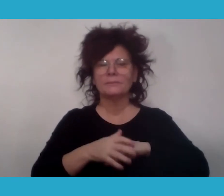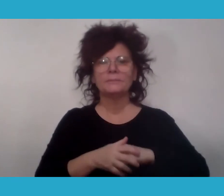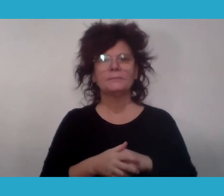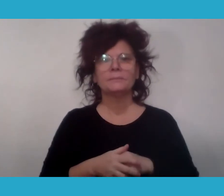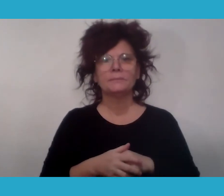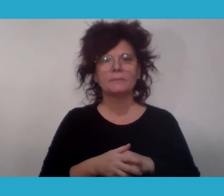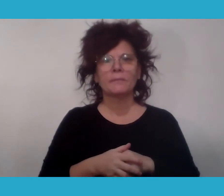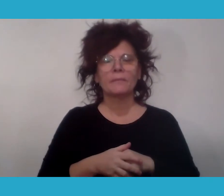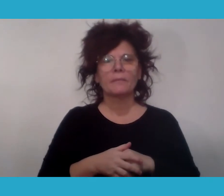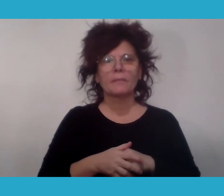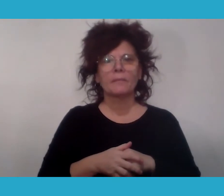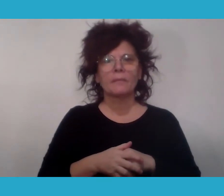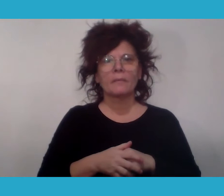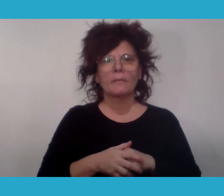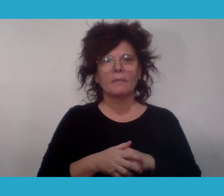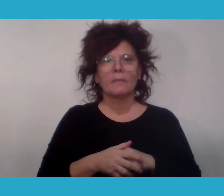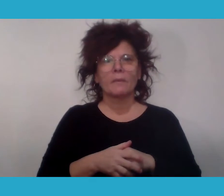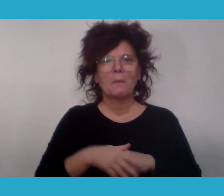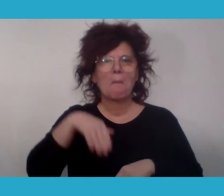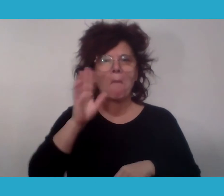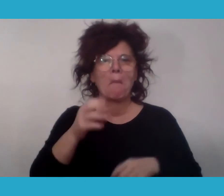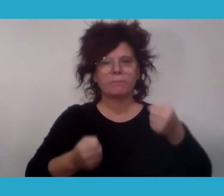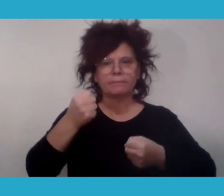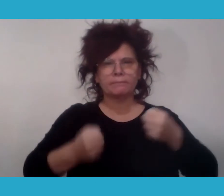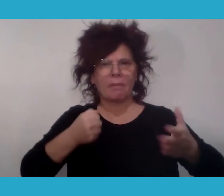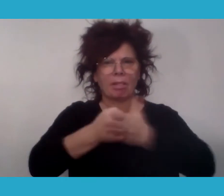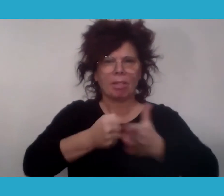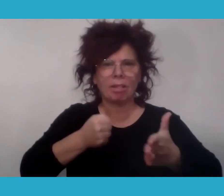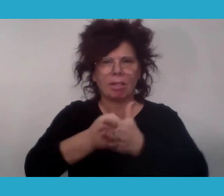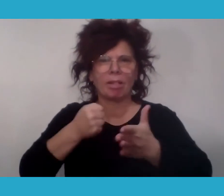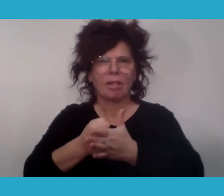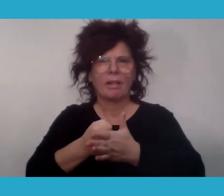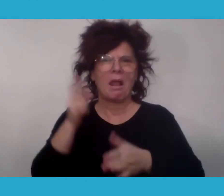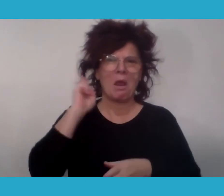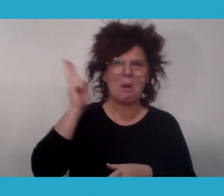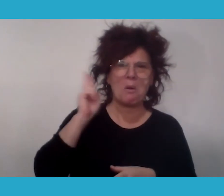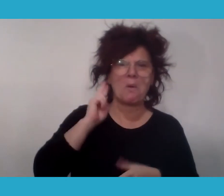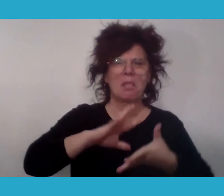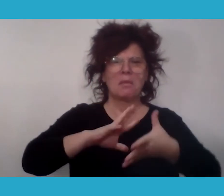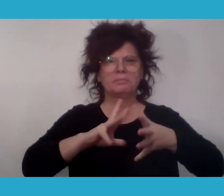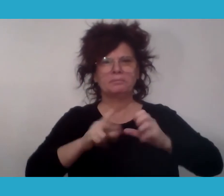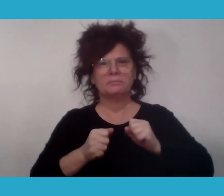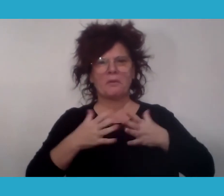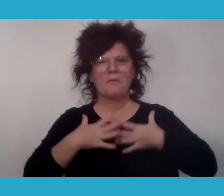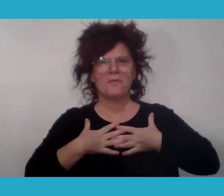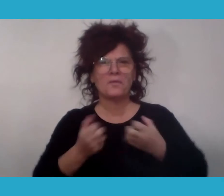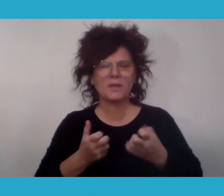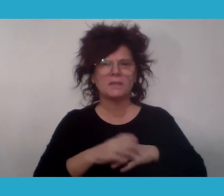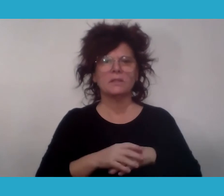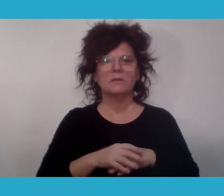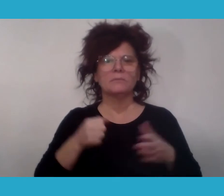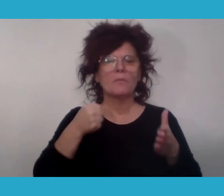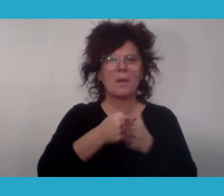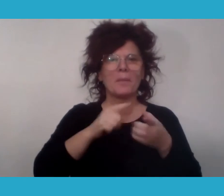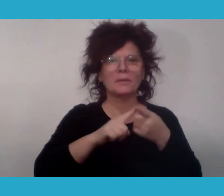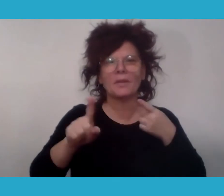terrestre, por mayor demanda de combustibles, mayor cantidad de accidentes y contaminación del aire y ruidos, daños físicos, entre otros. Como impactos